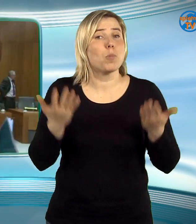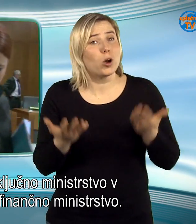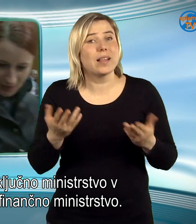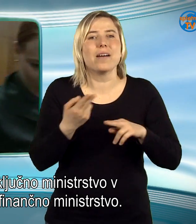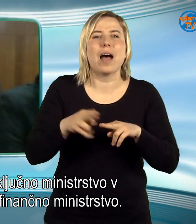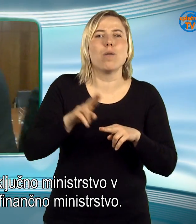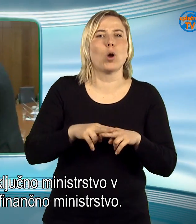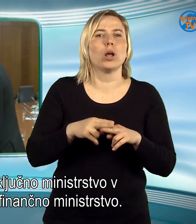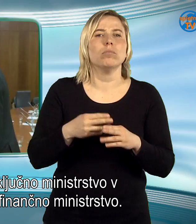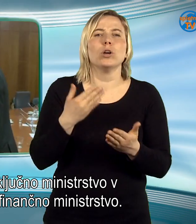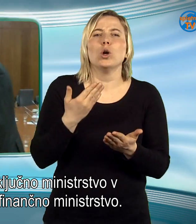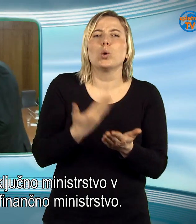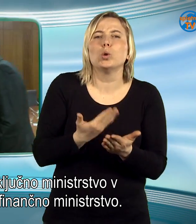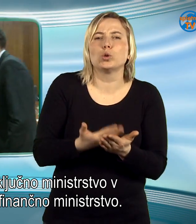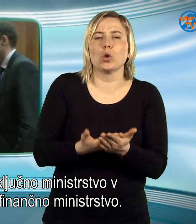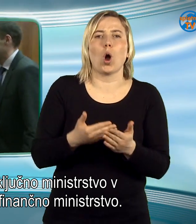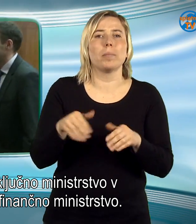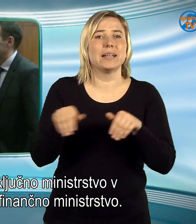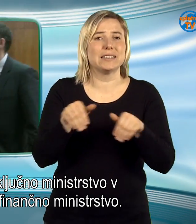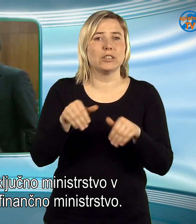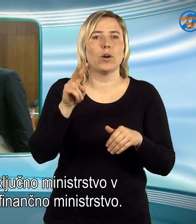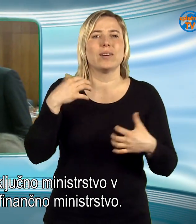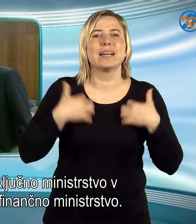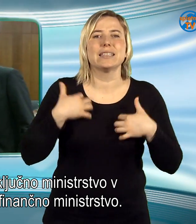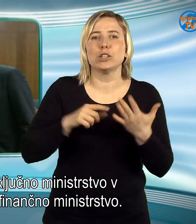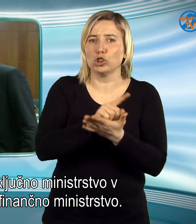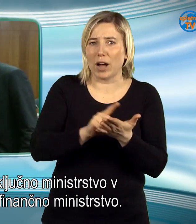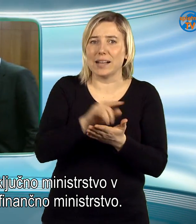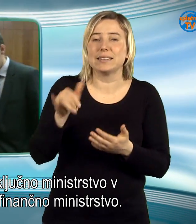Morda najbolj ključno ministrstvo v kriznih časih je finančno ministrstvo.